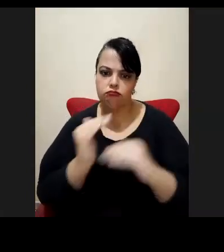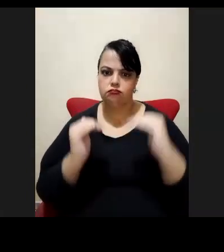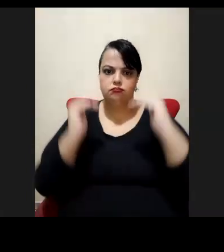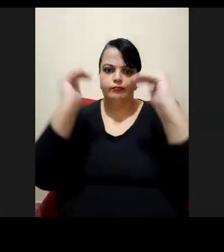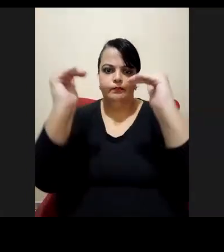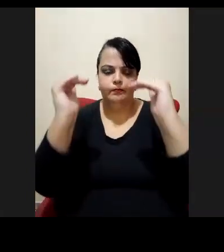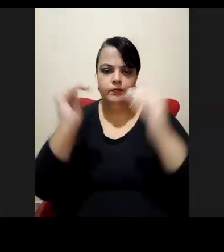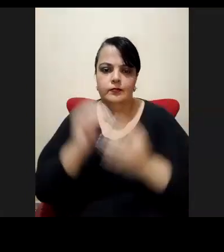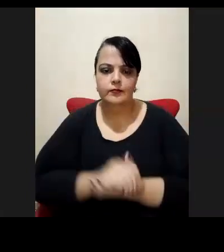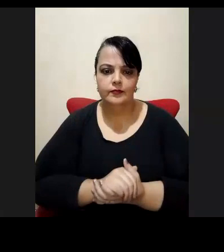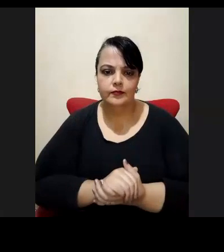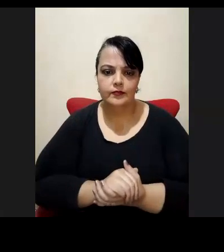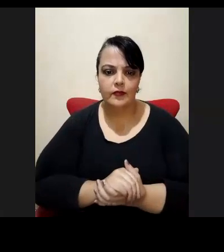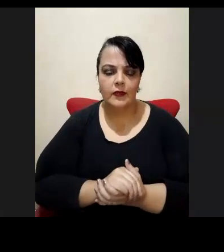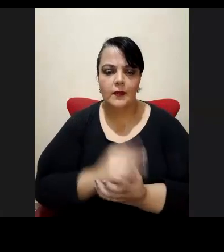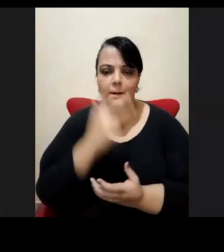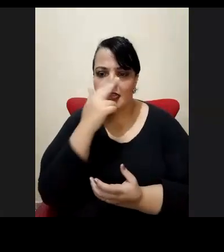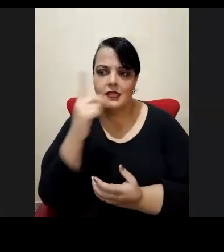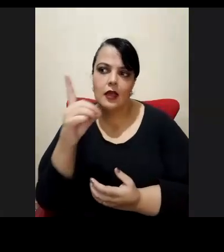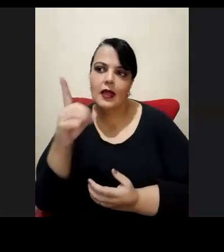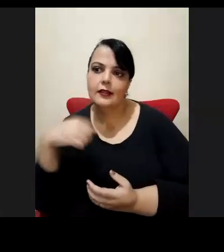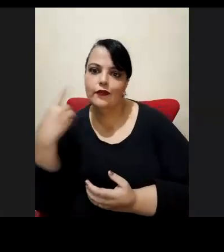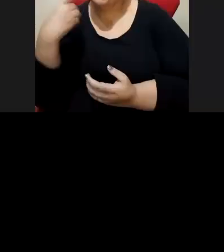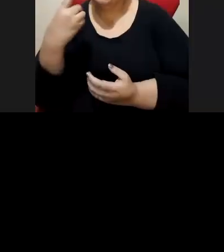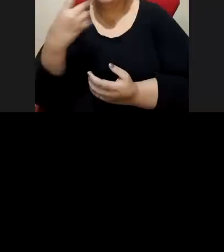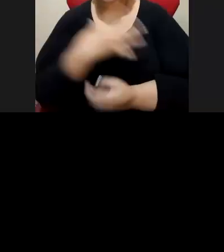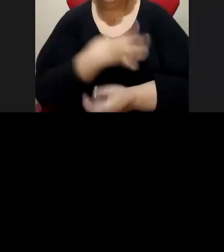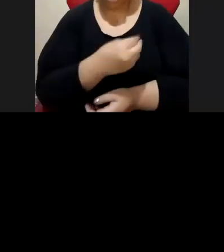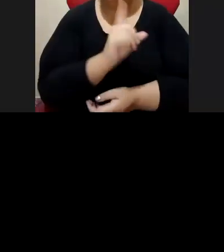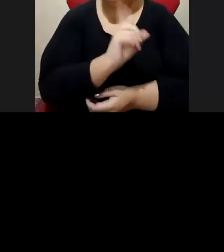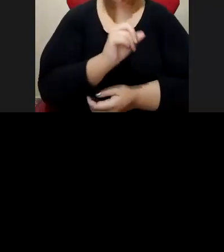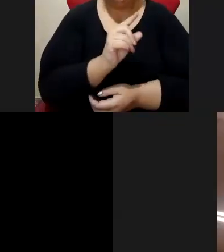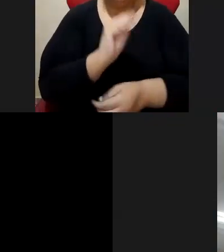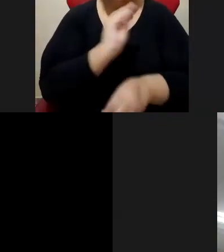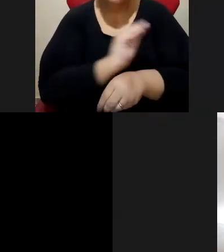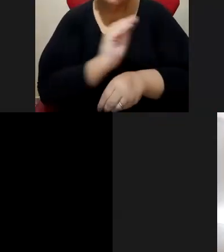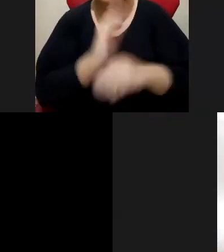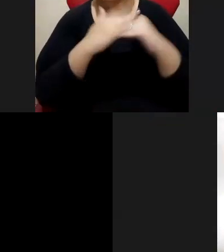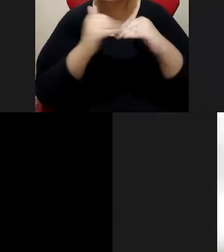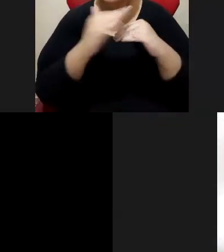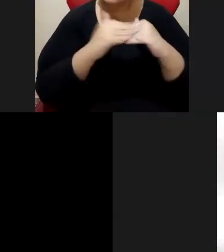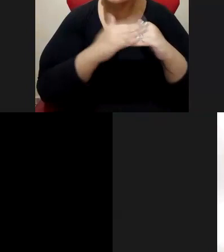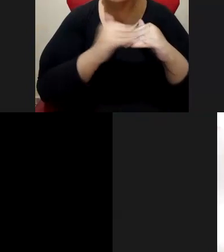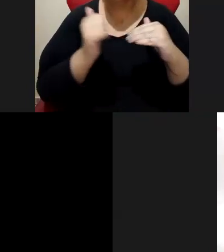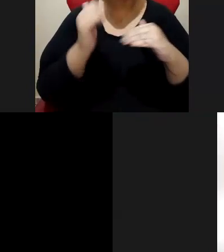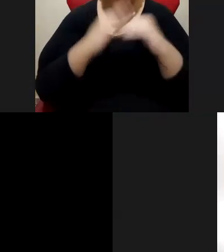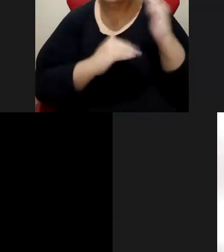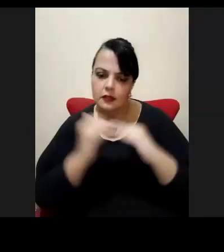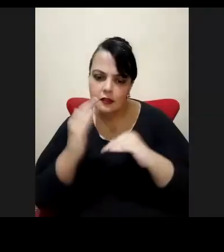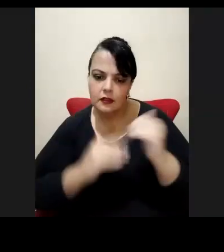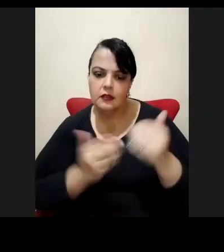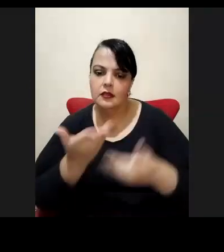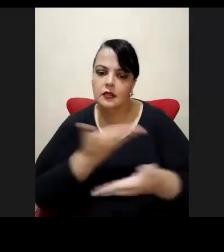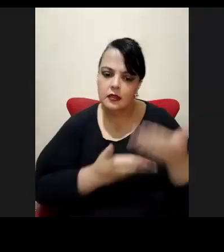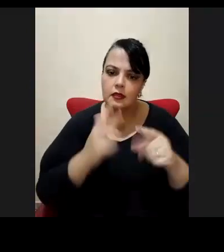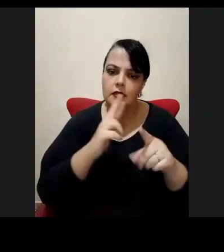tornam advogados dos filhos, e não mais cuidadores que vão compreender o exercício das relações sociais na